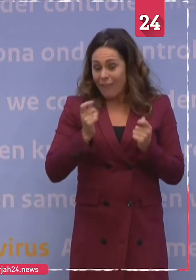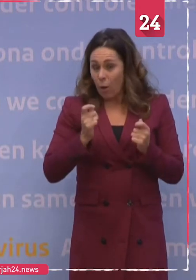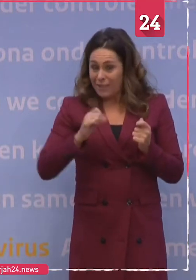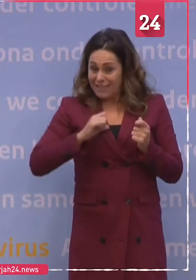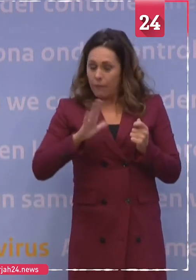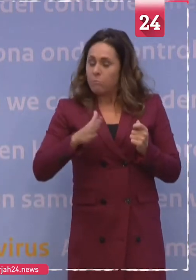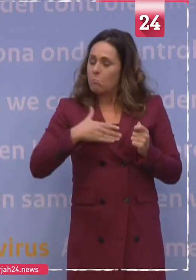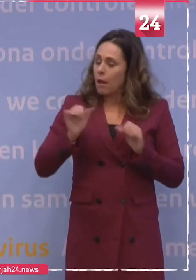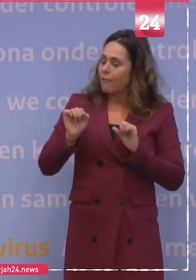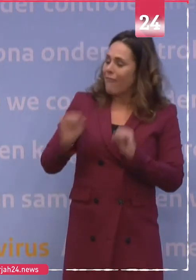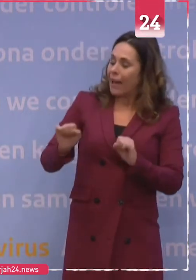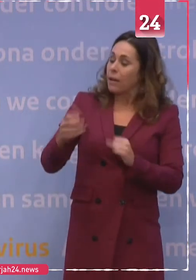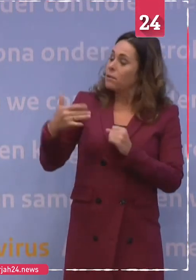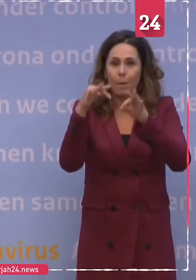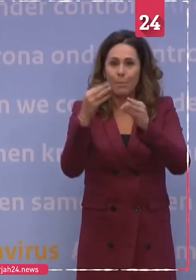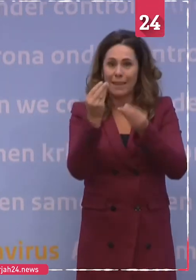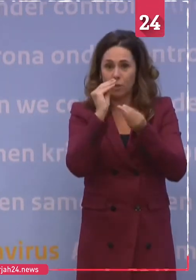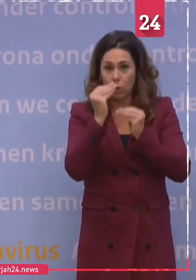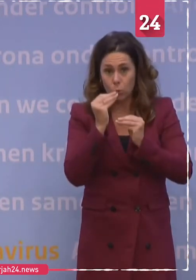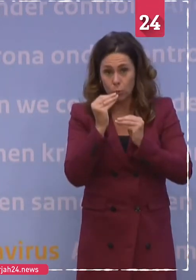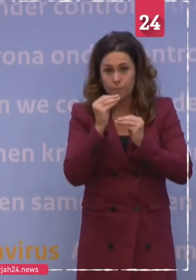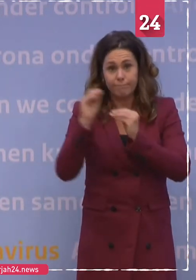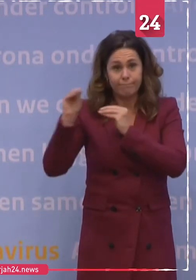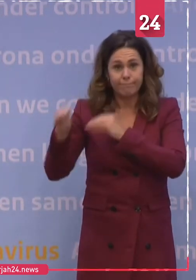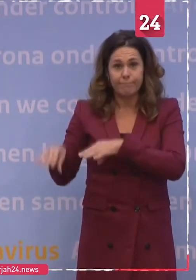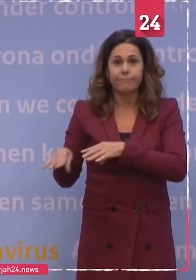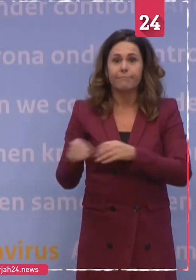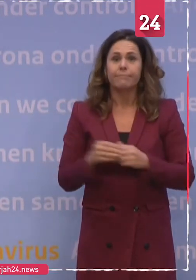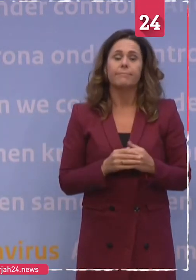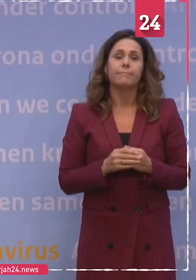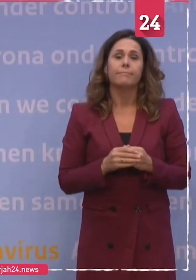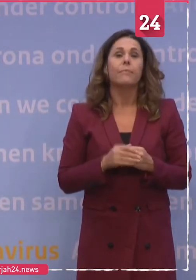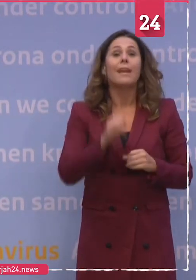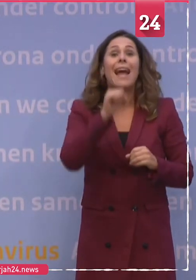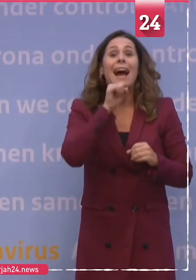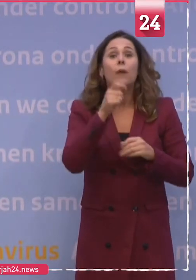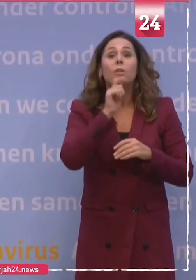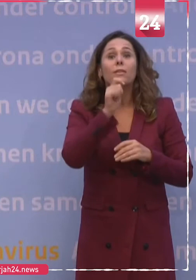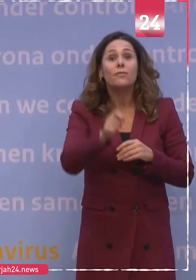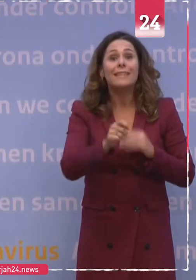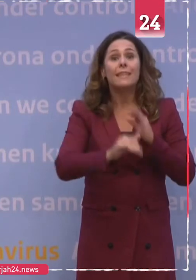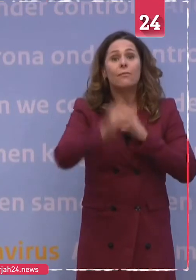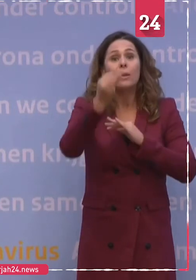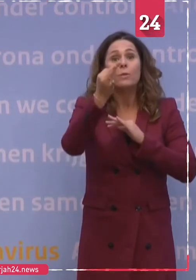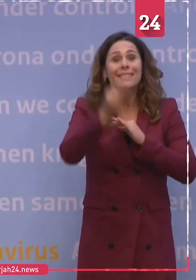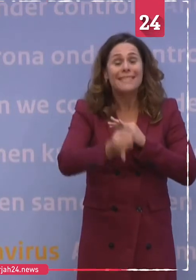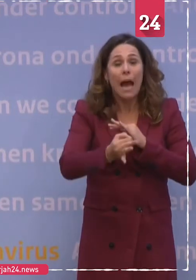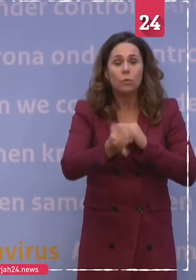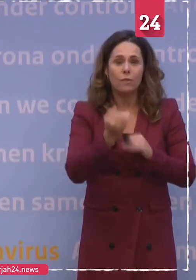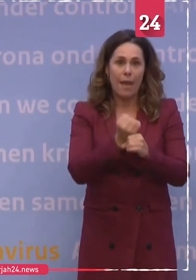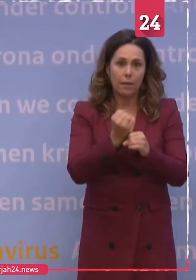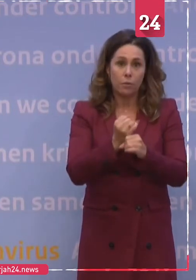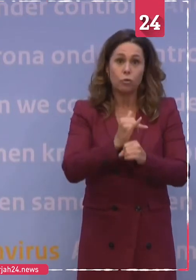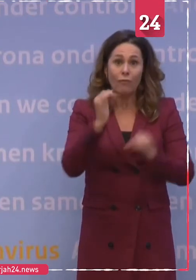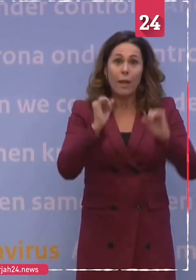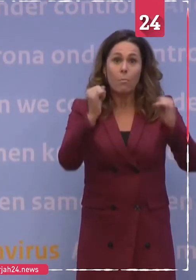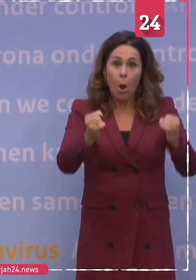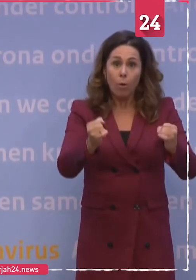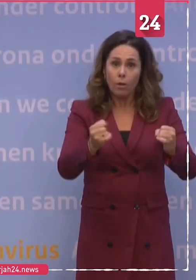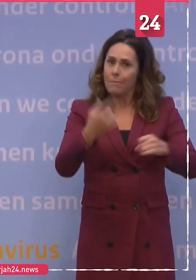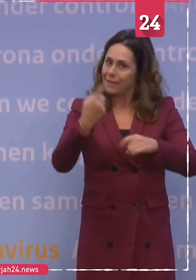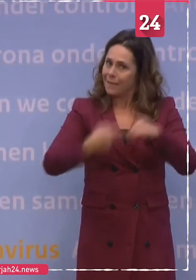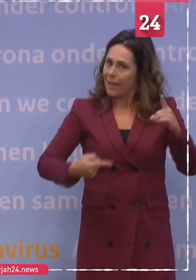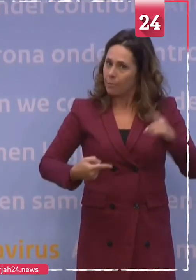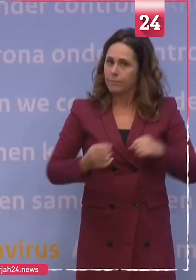klanten weigeren die dat niet willen doen. Wat we aanscherpen is het oude advies om zoveel mogelijk thuis te werken. Dat woord werkt